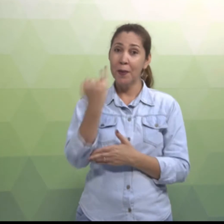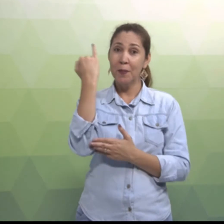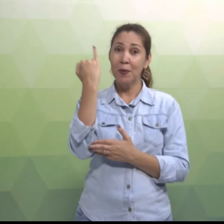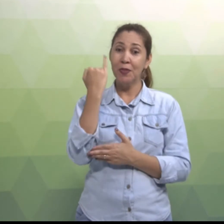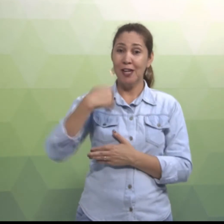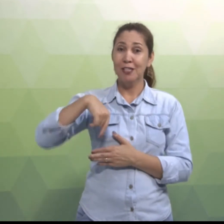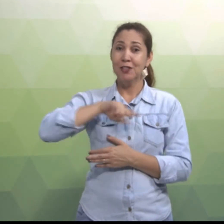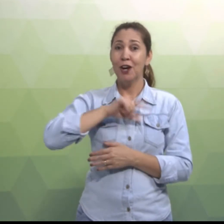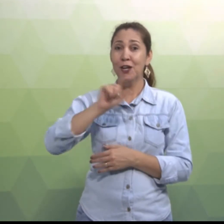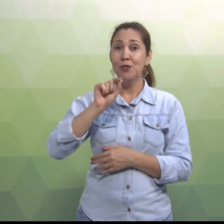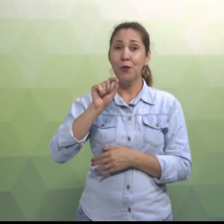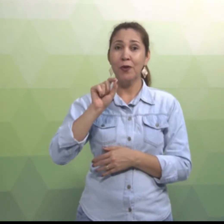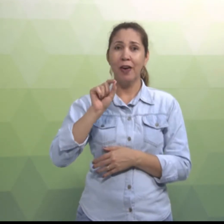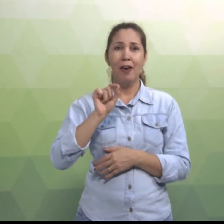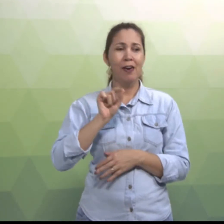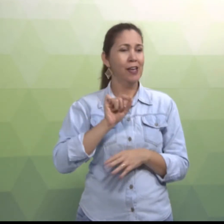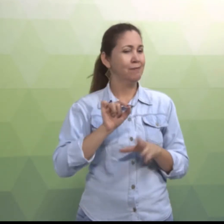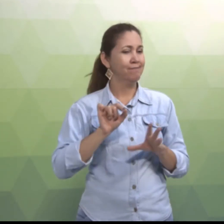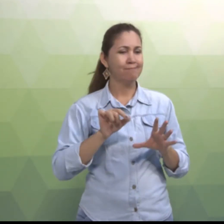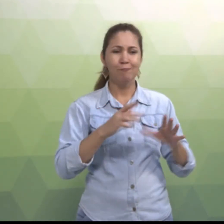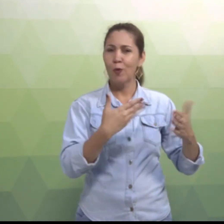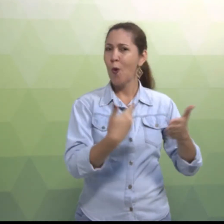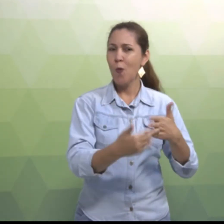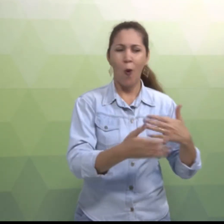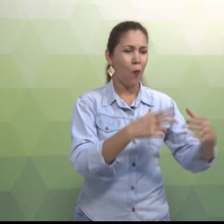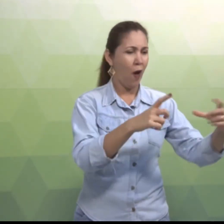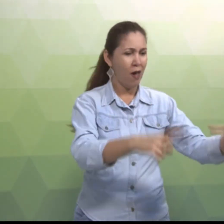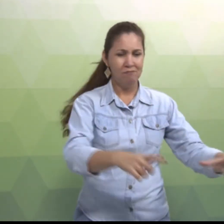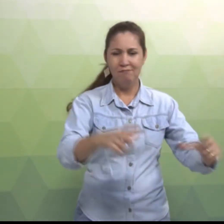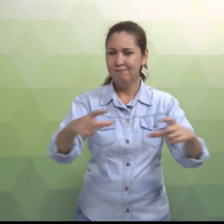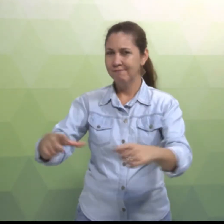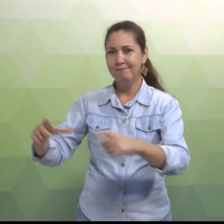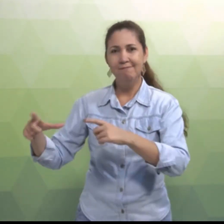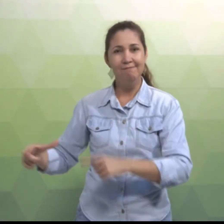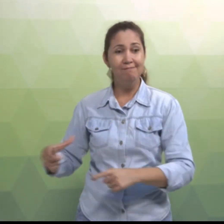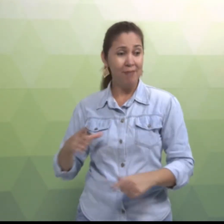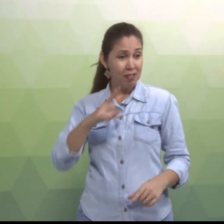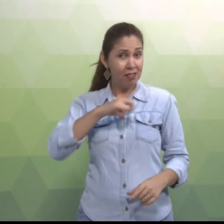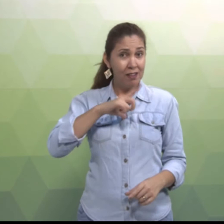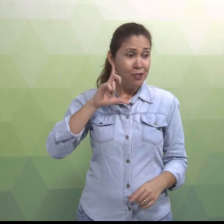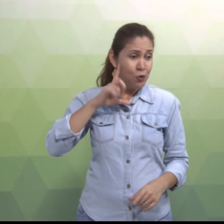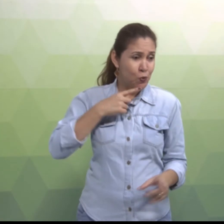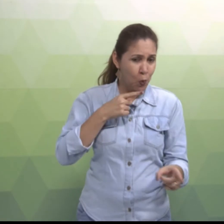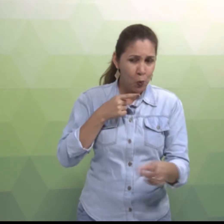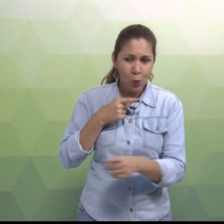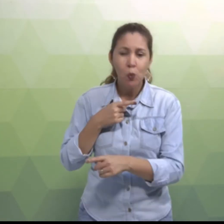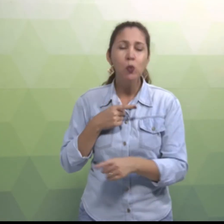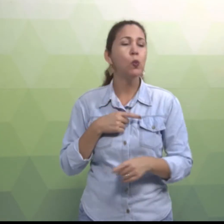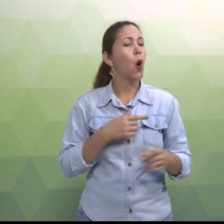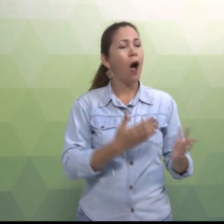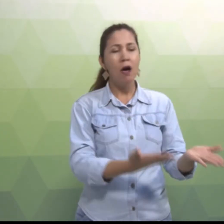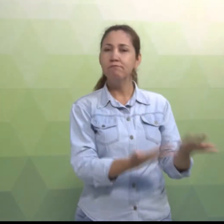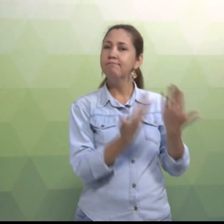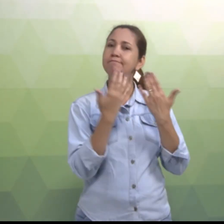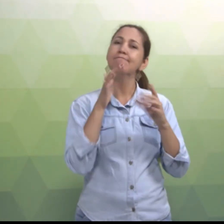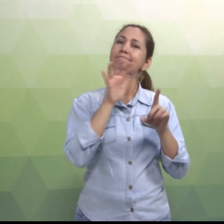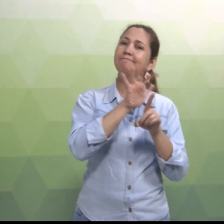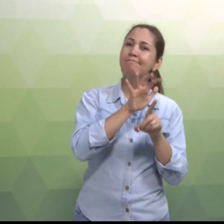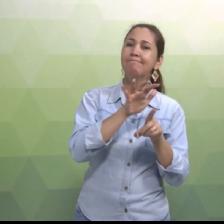vida. Então, é importante que nós, em qualquer espaço, onde haja surdo,